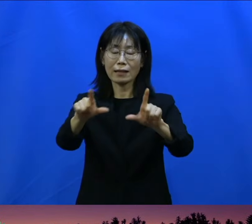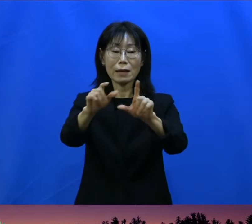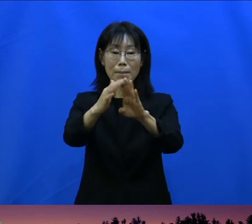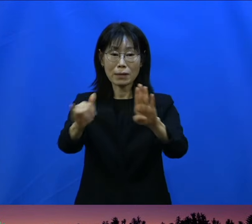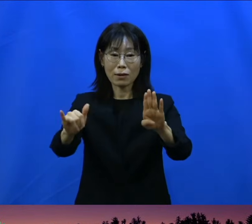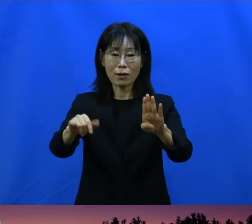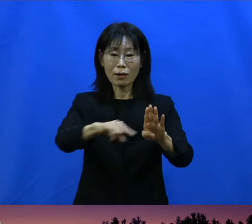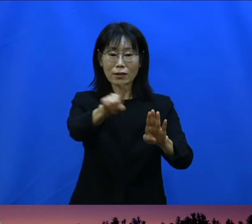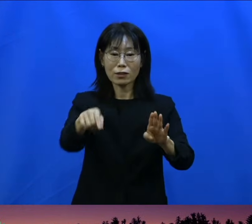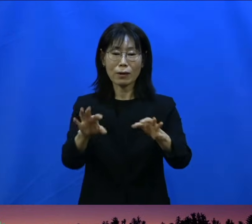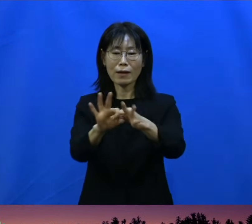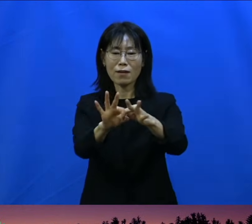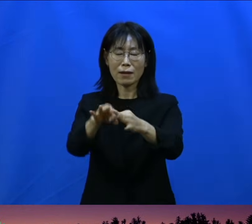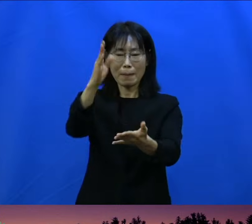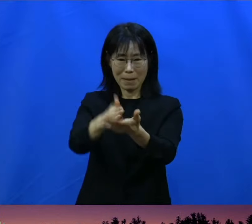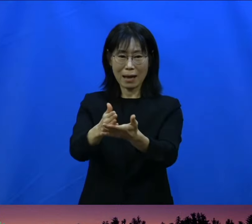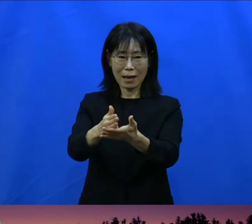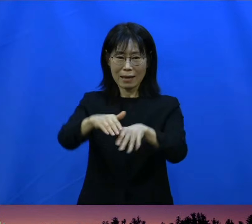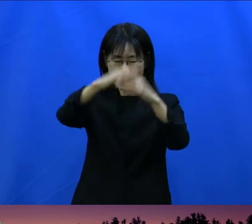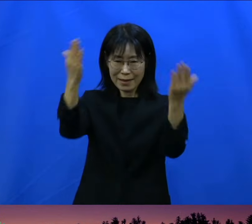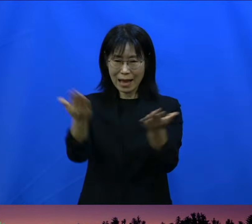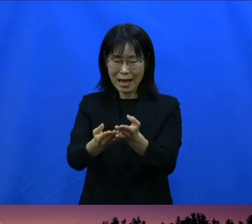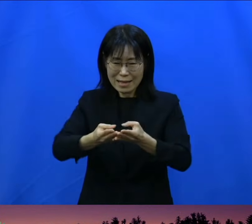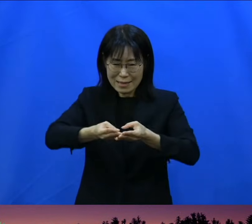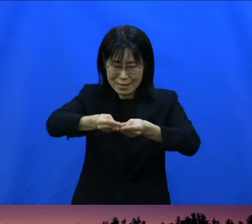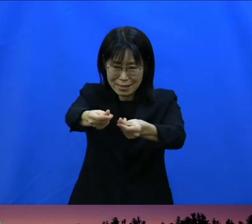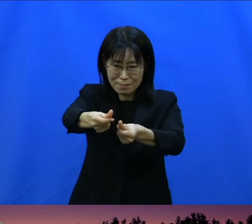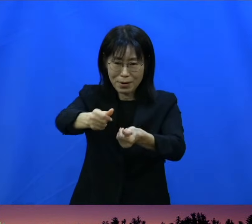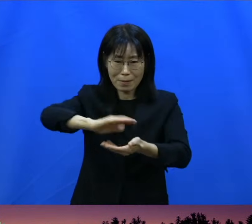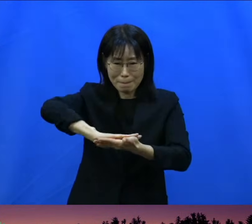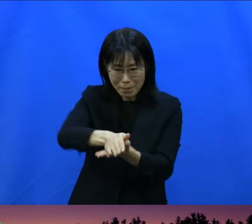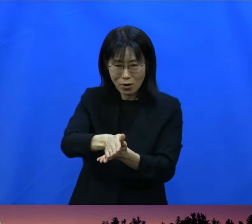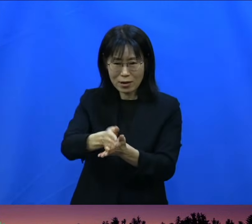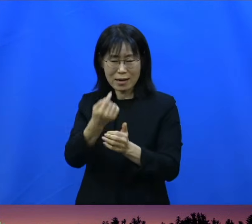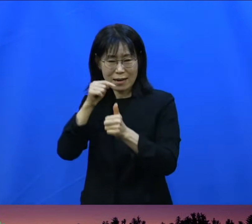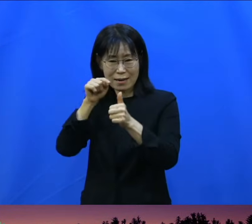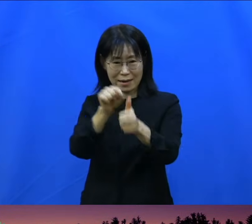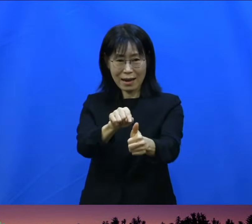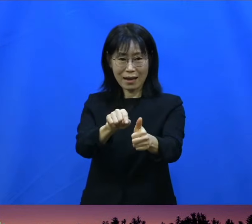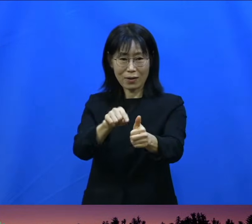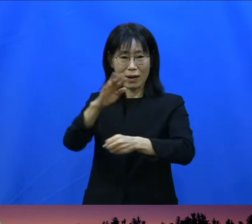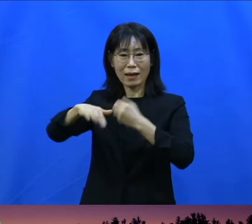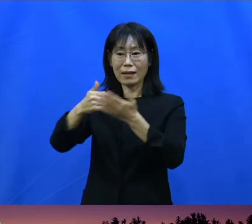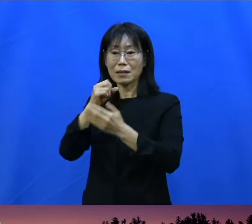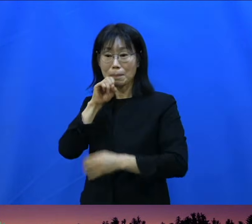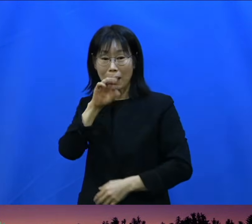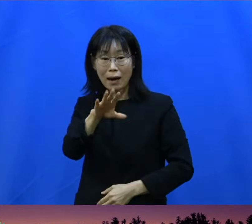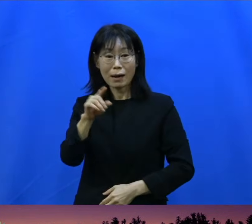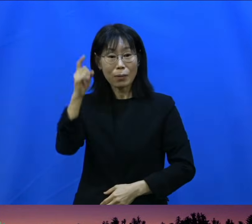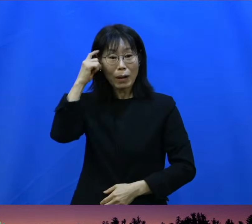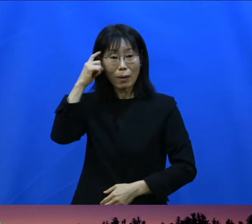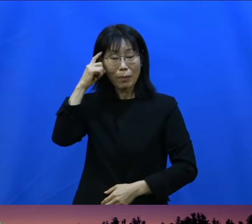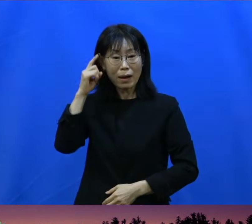그 죄에 대한 두려움이 있어야 돼요. 아니, 그 죄를 맹렬히 대하시는 하나님에 대한 두려움이에요.